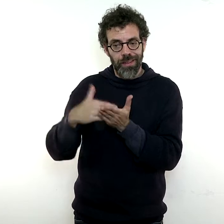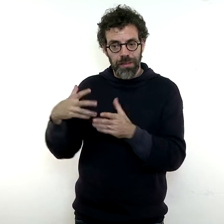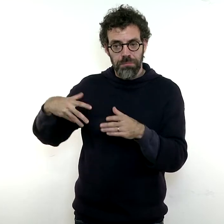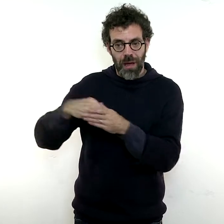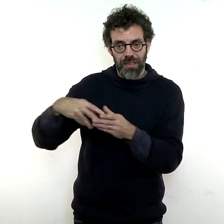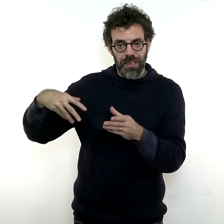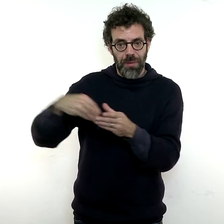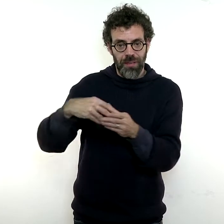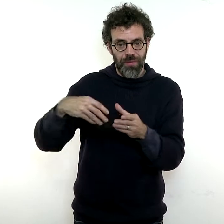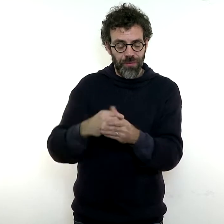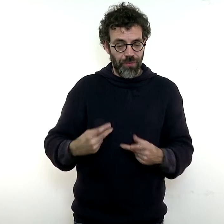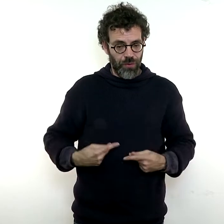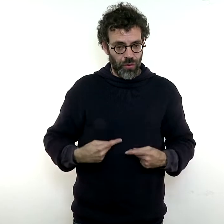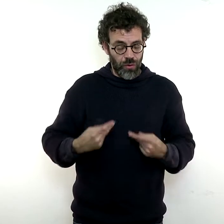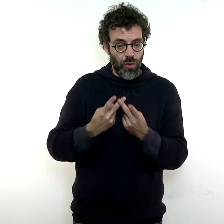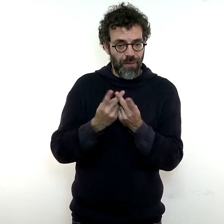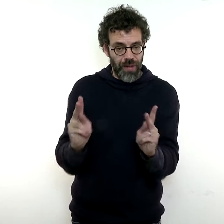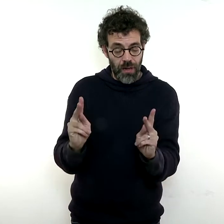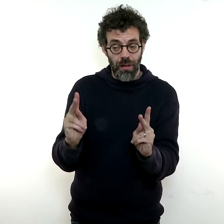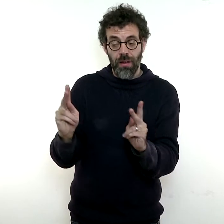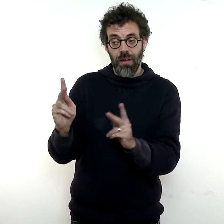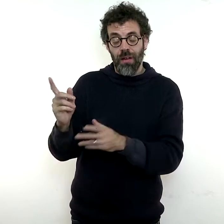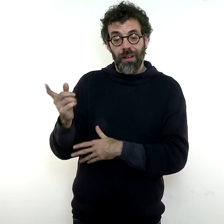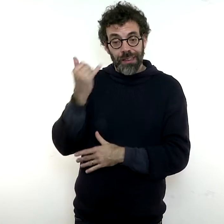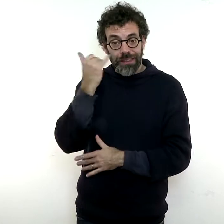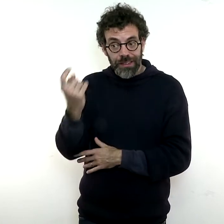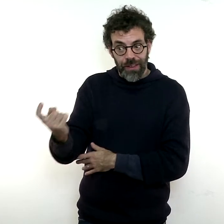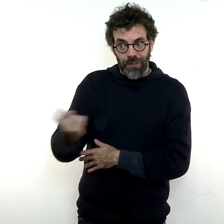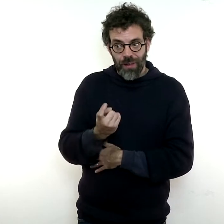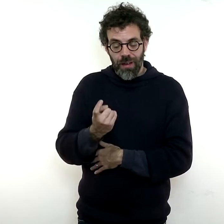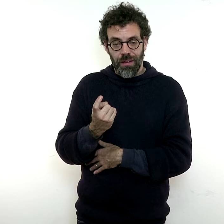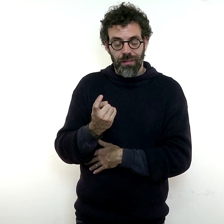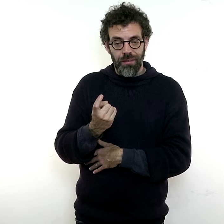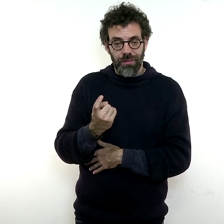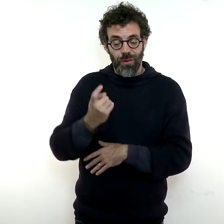et à l'initiative du conseil de quartier.